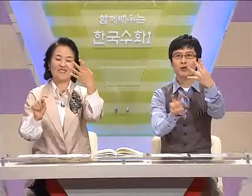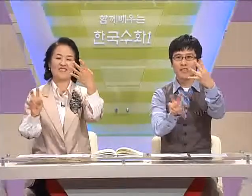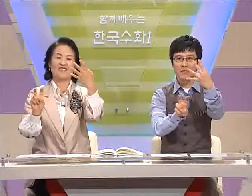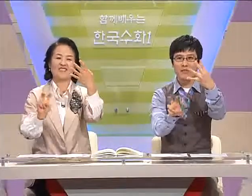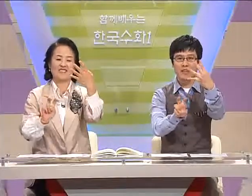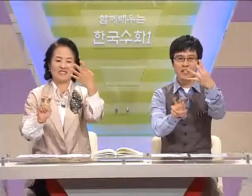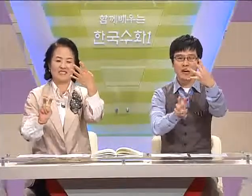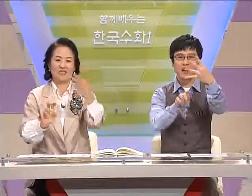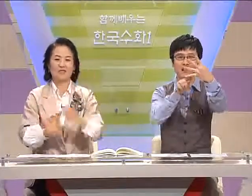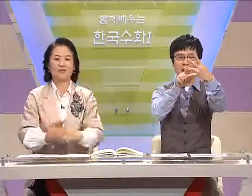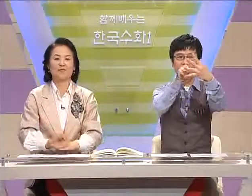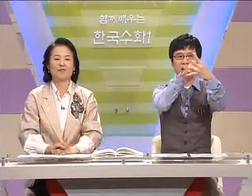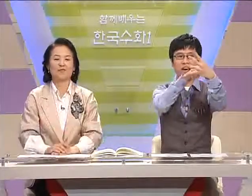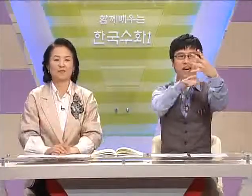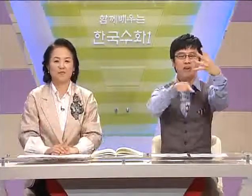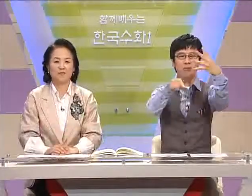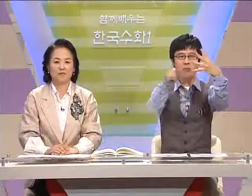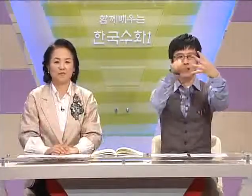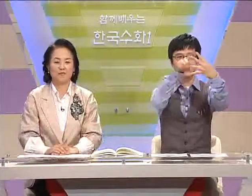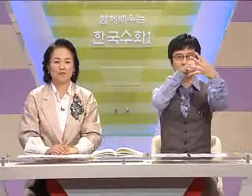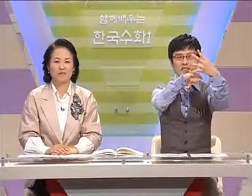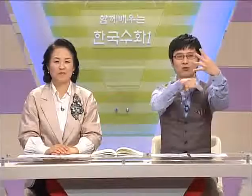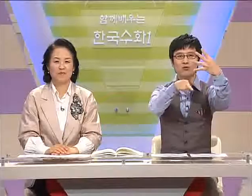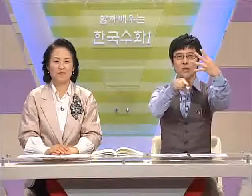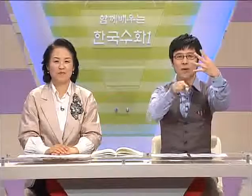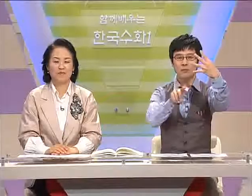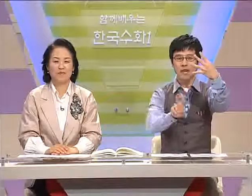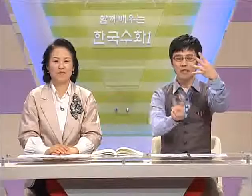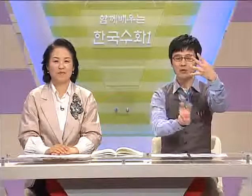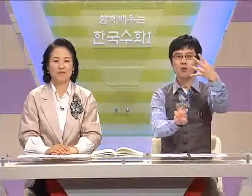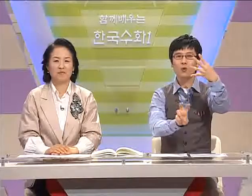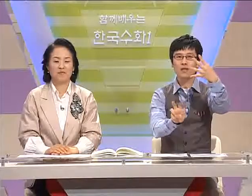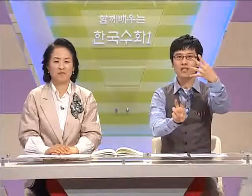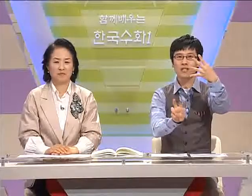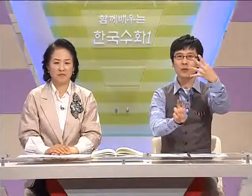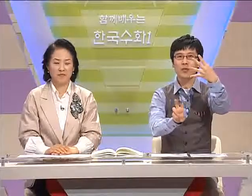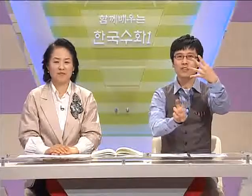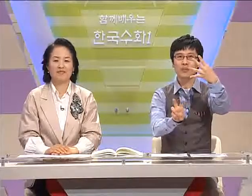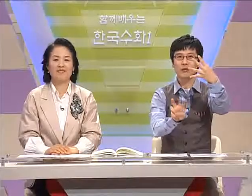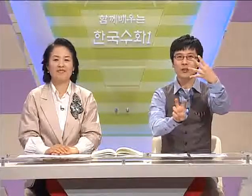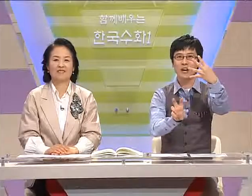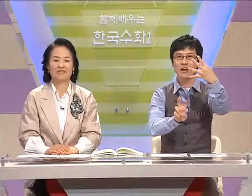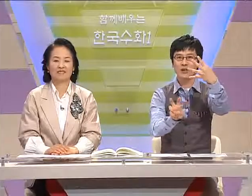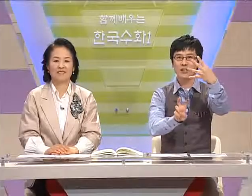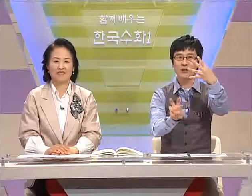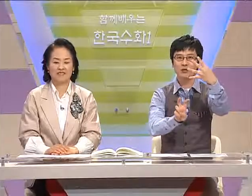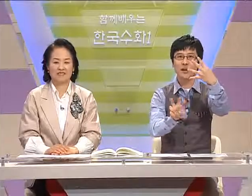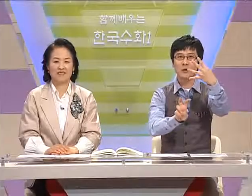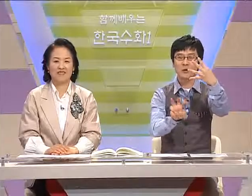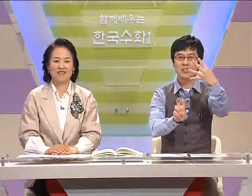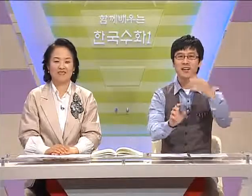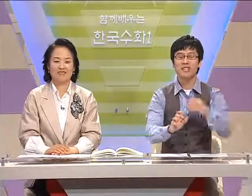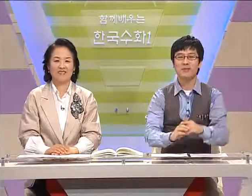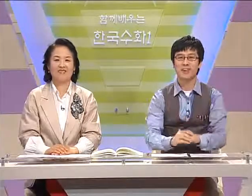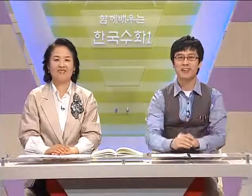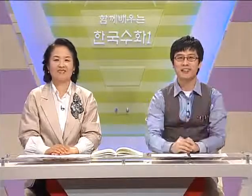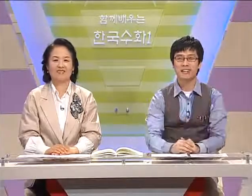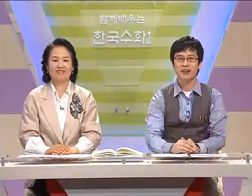계십니다. 달력에 보면 큰 숫자와 밑에 있는 조그마한 숫자를 표현하는 경우가 이와 유사하다고 생각하시면 되겠는데요.